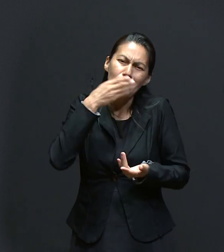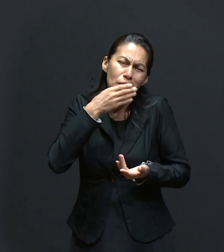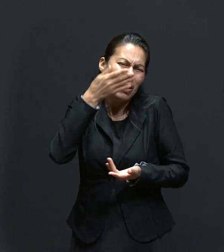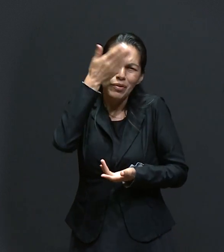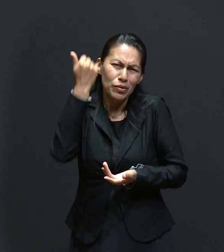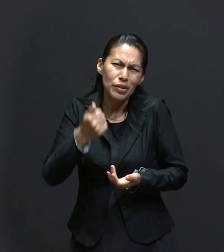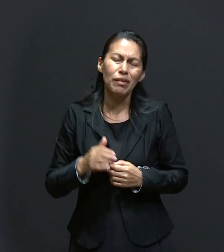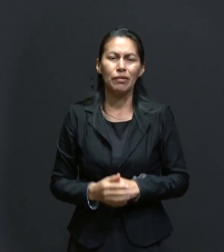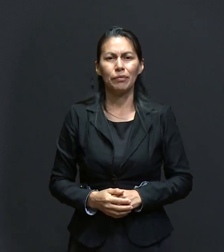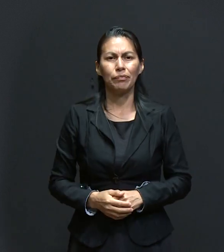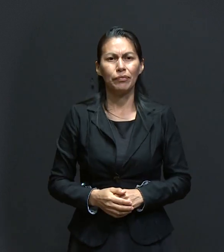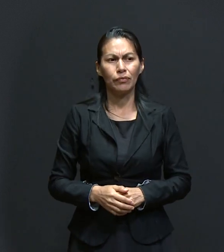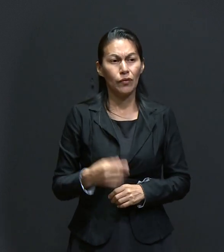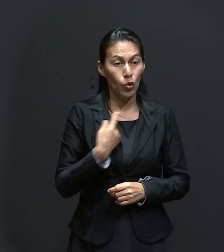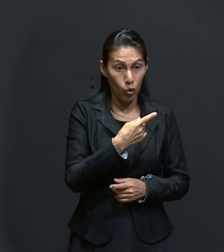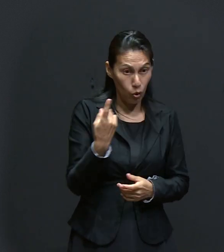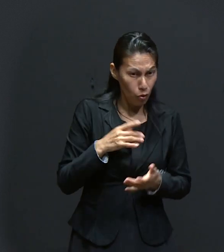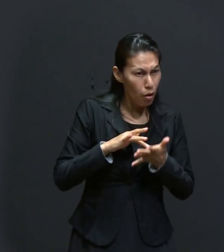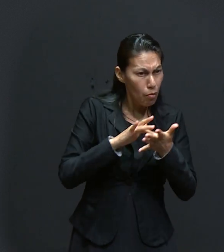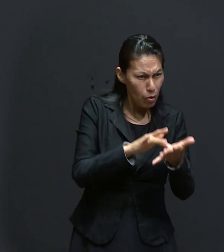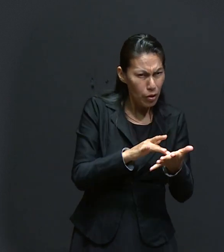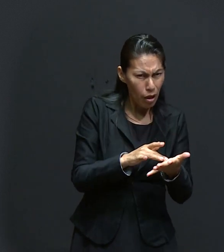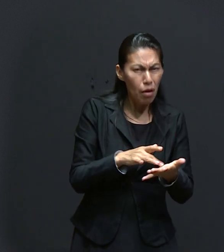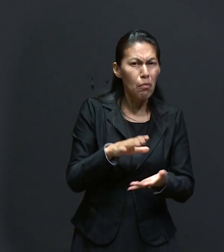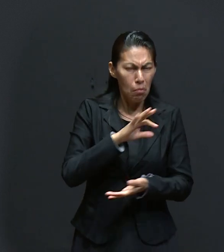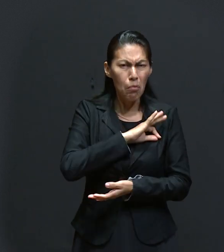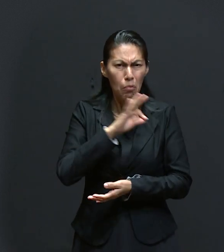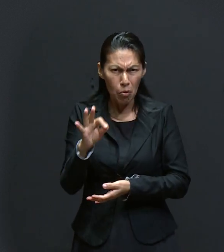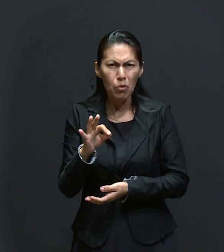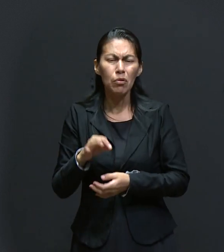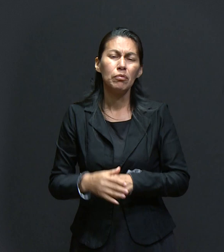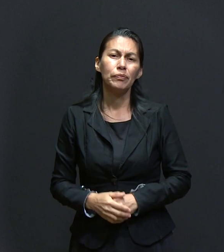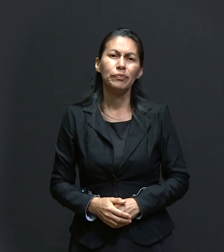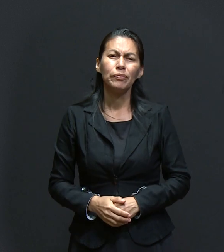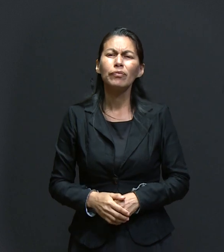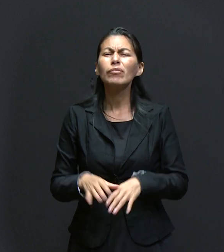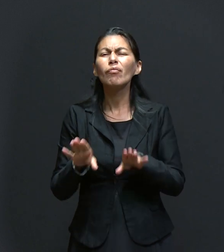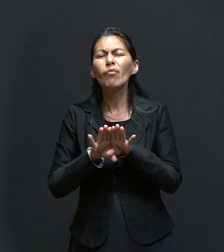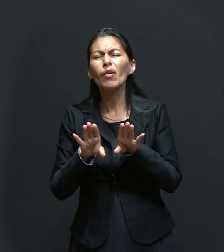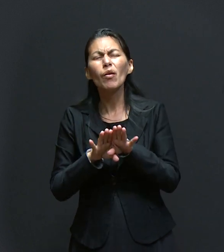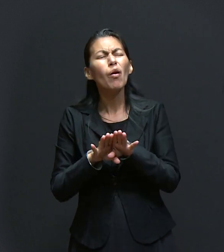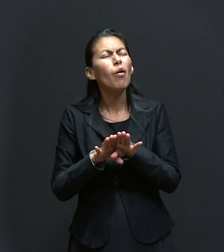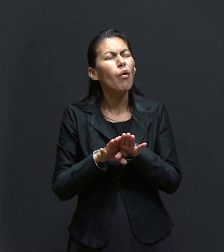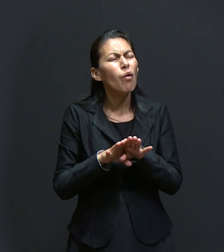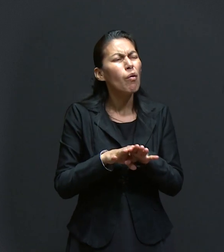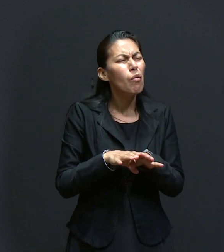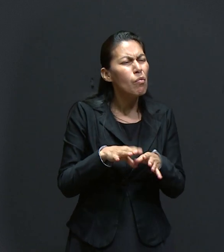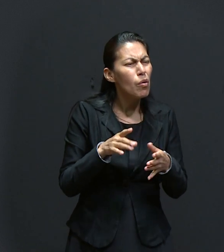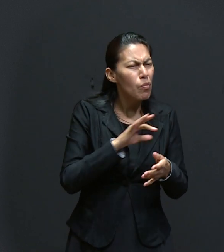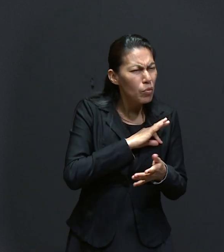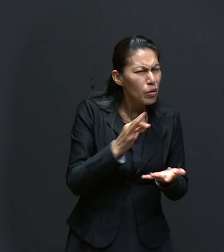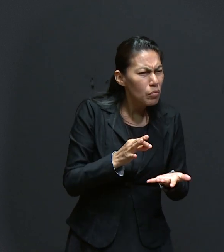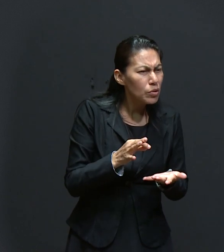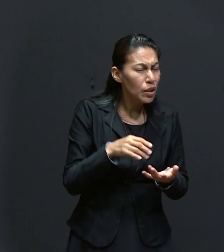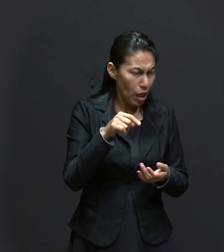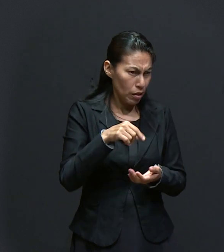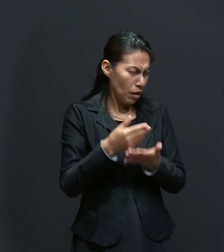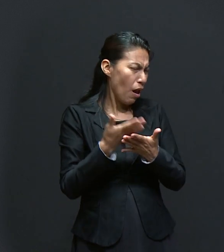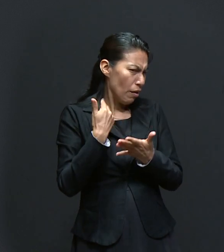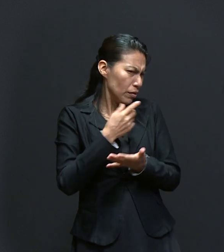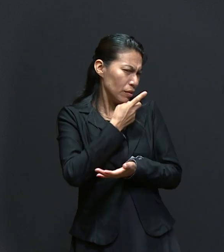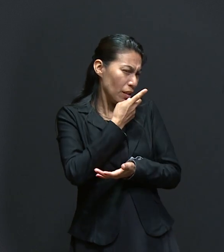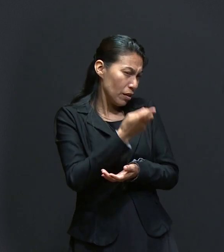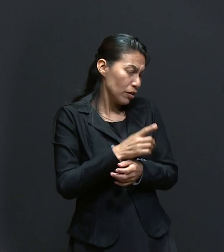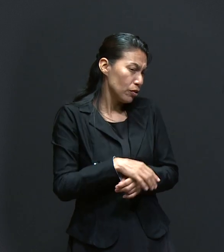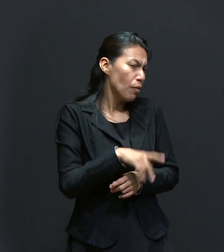través de estas historias que merecen es un proyecto y hay forma de ayudar para esto sin duda alguna hay alguna forma